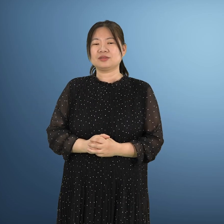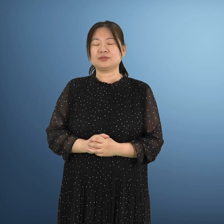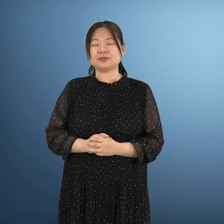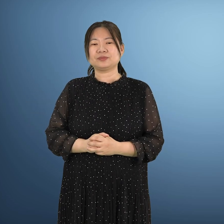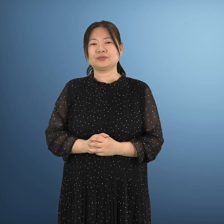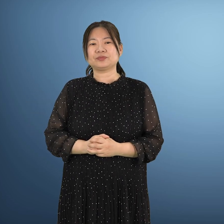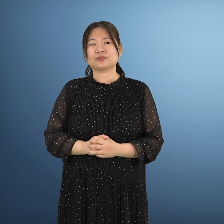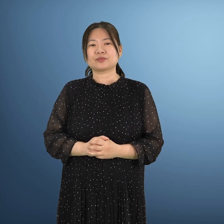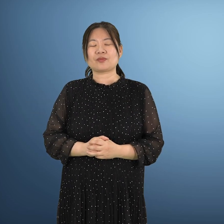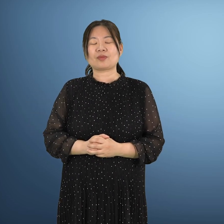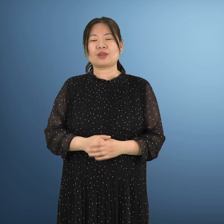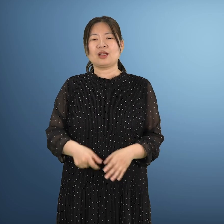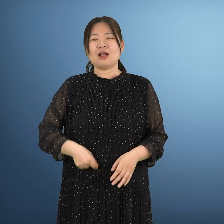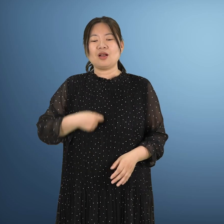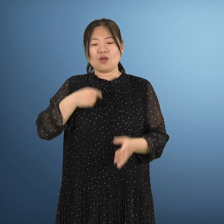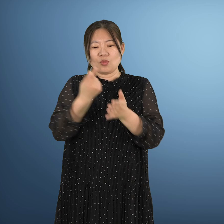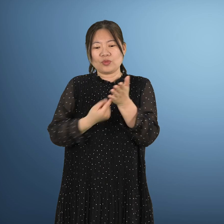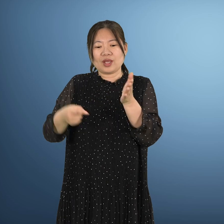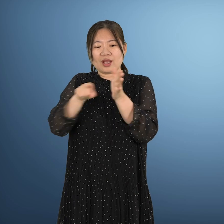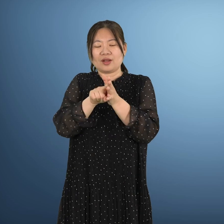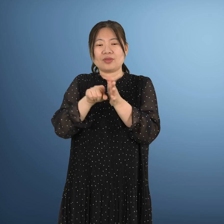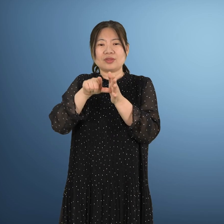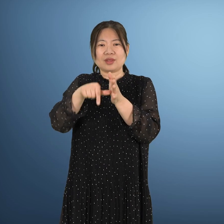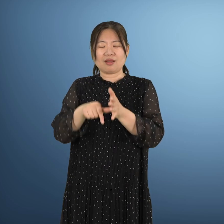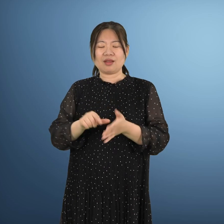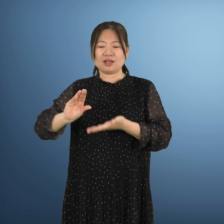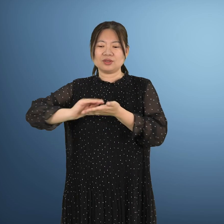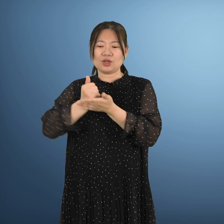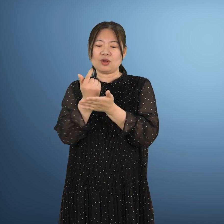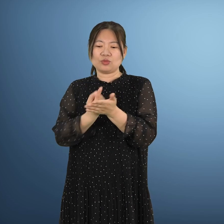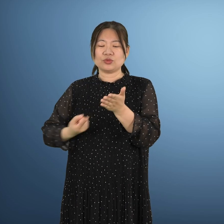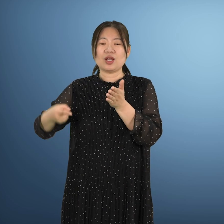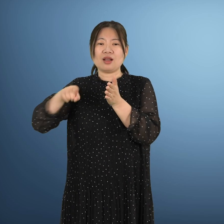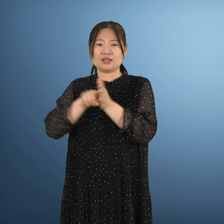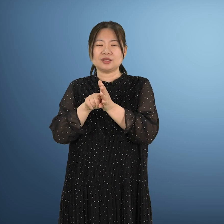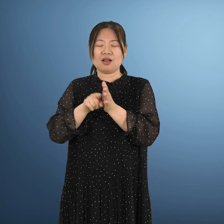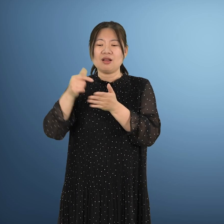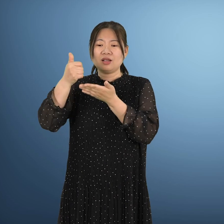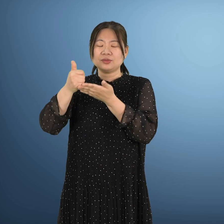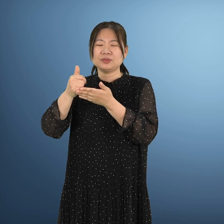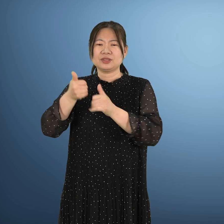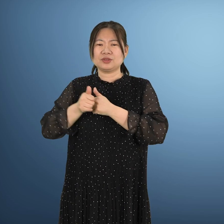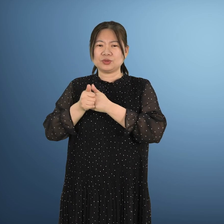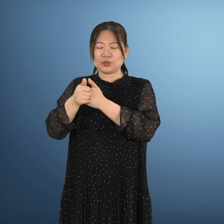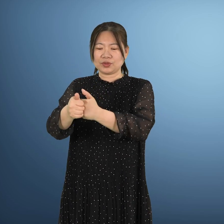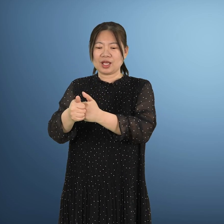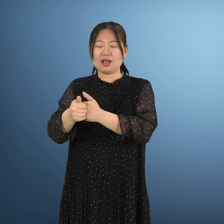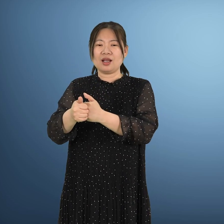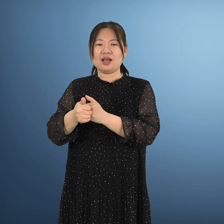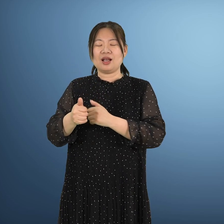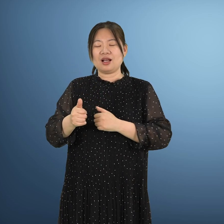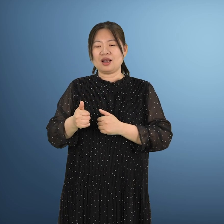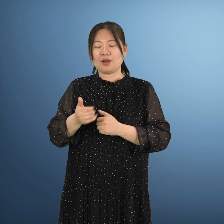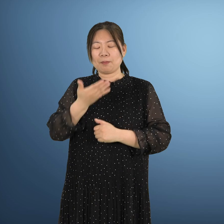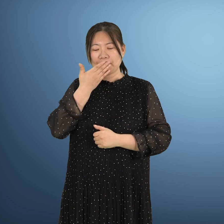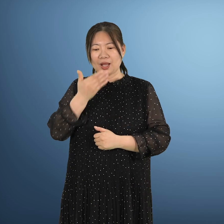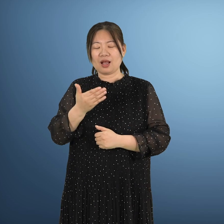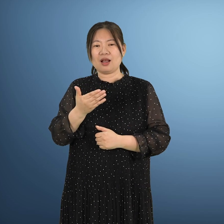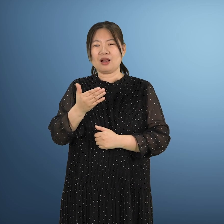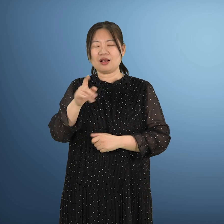그러니까 의를 위하여 할 때는 그리스도를 위하여 그분을 쫓아 그분을